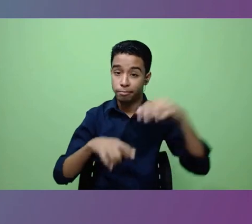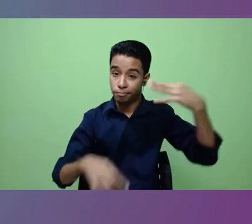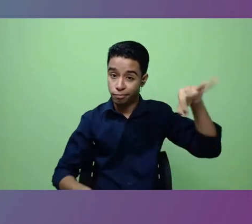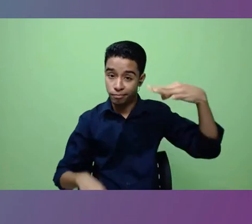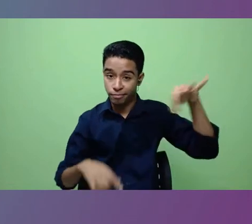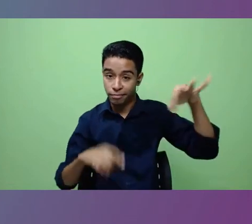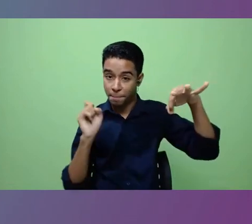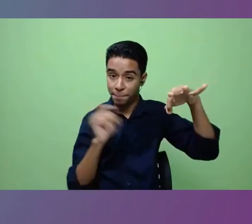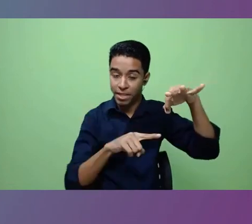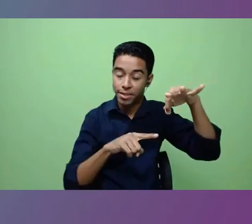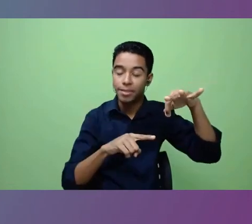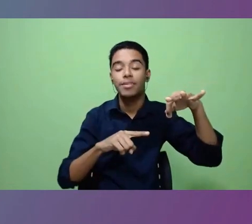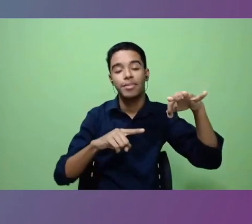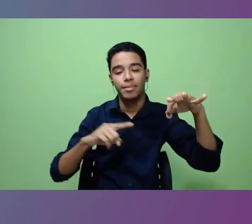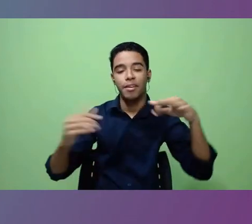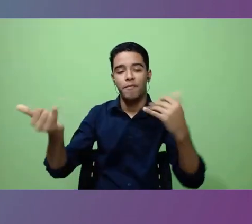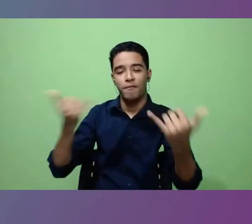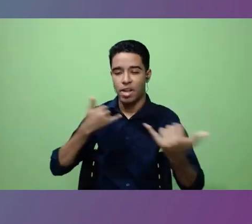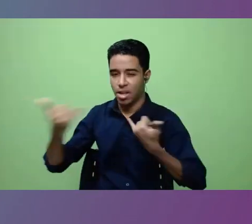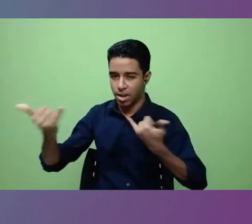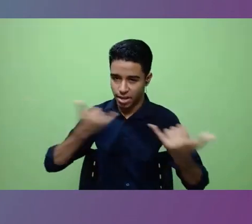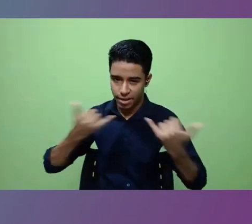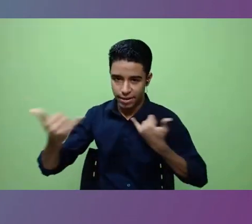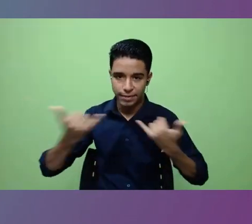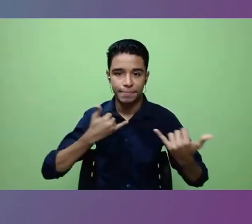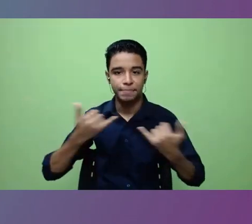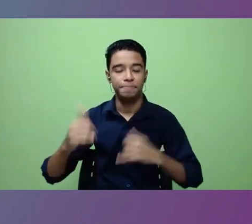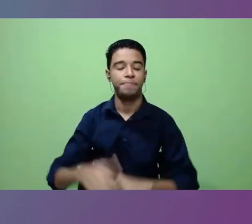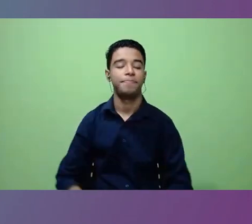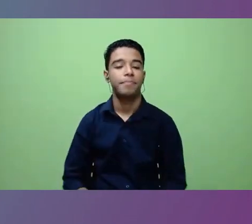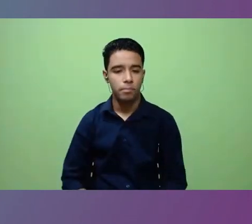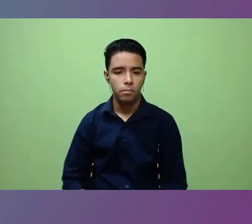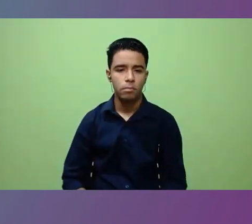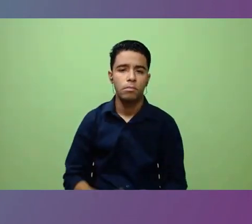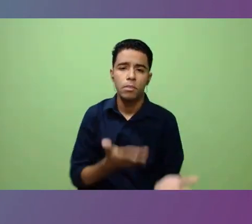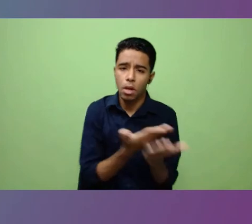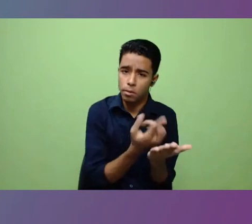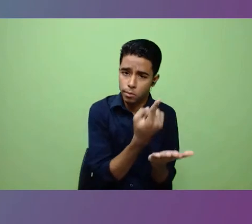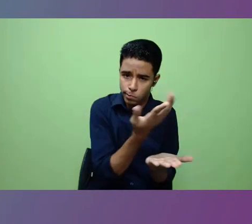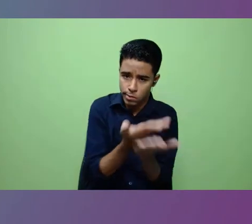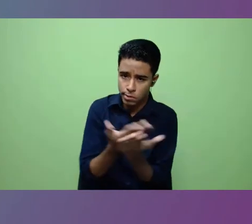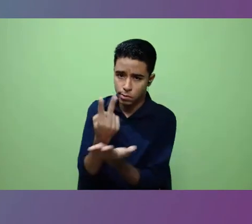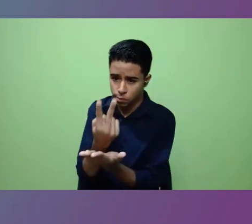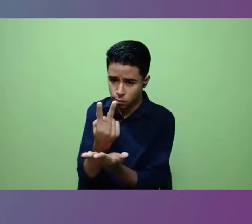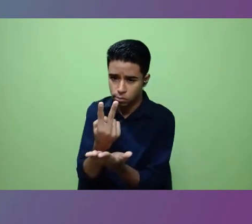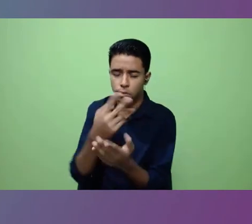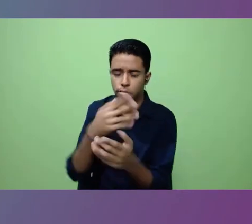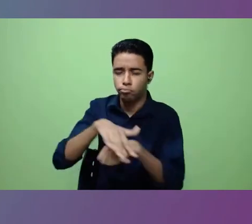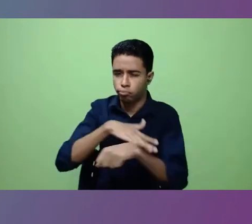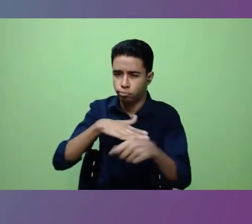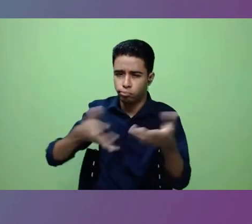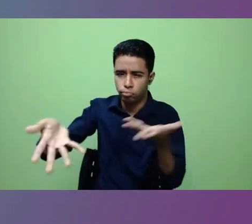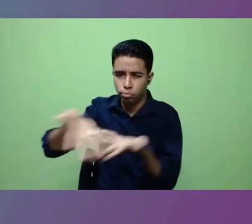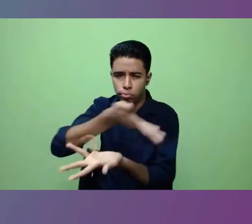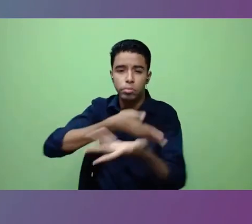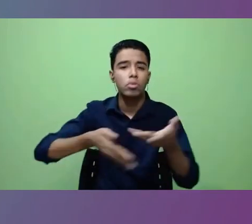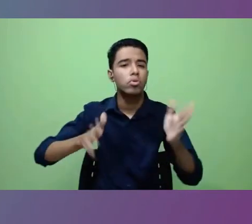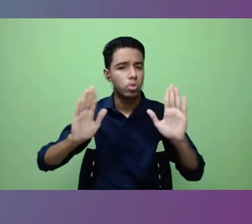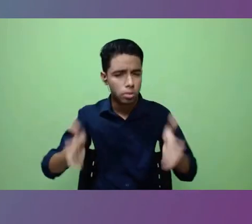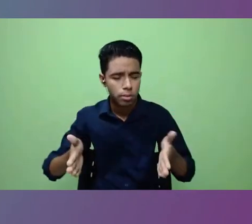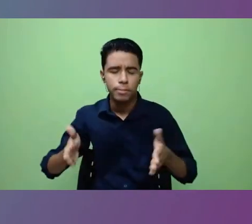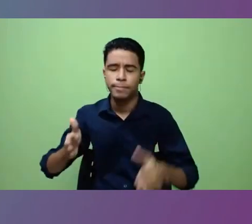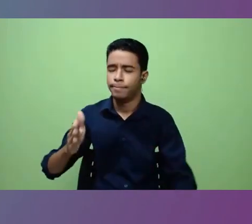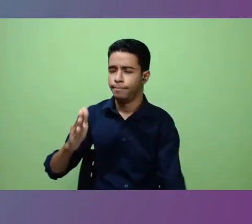Como a gente já vem conversando durante a aula de número 1 e a aula de número 2, é muito importante que a gente entenda o conceito